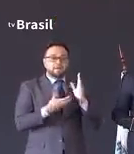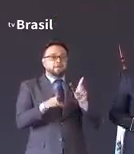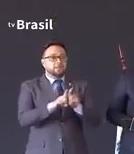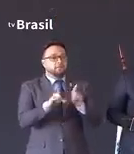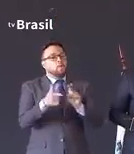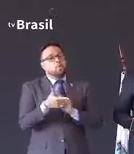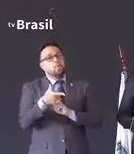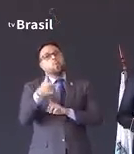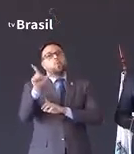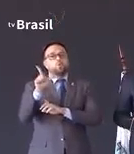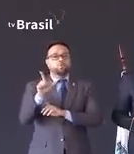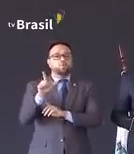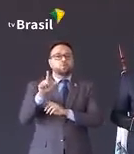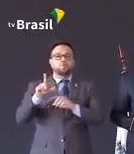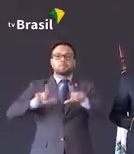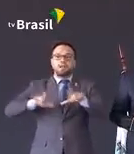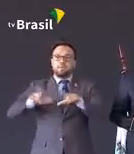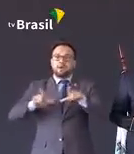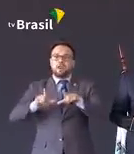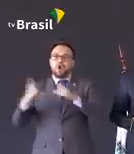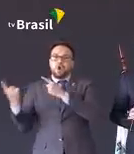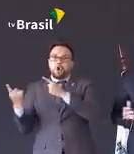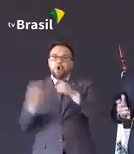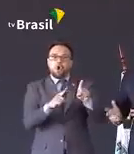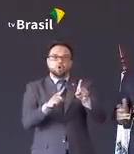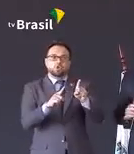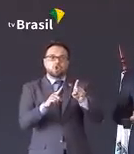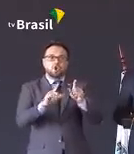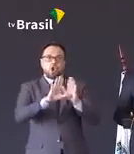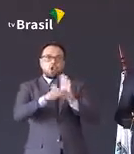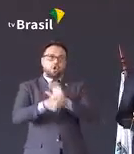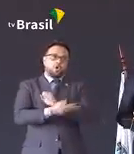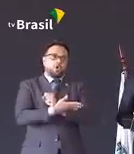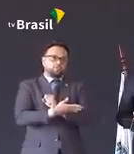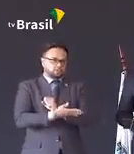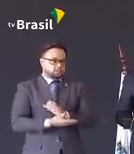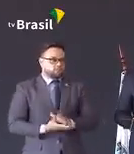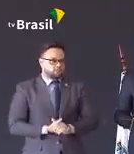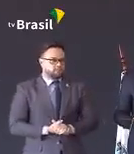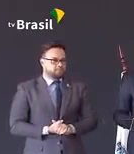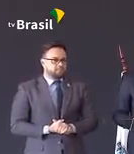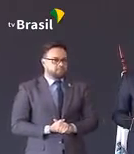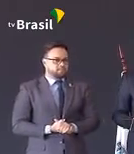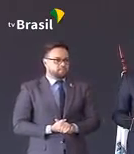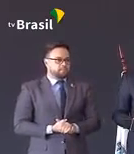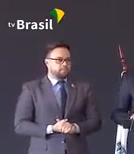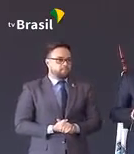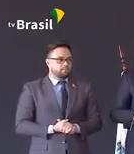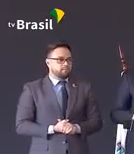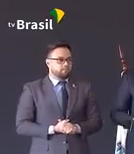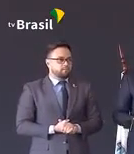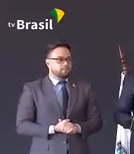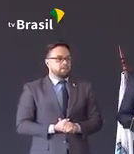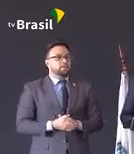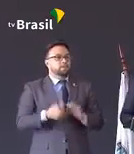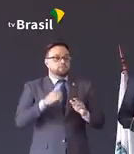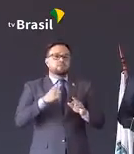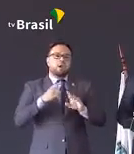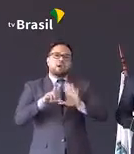vocês foi no combate à corrupção, como ainda é hoje em dia. E isso fez com que muita gente, como eu disse há